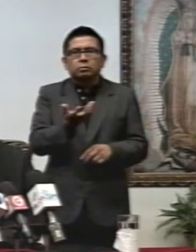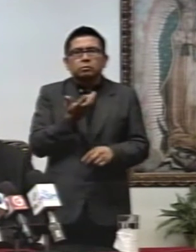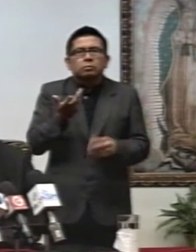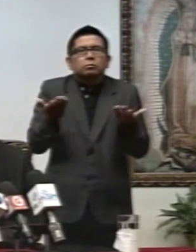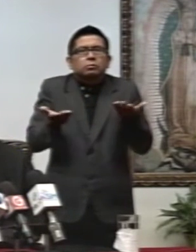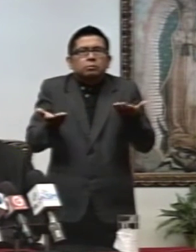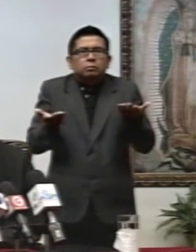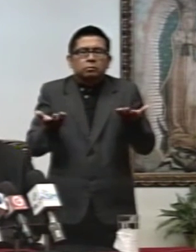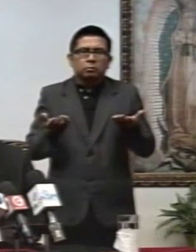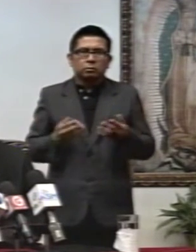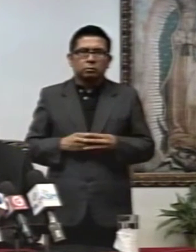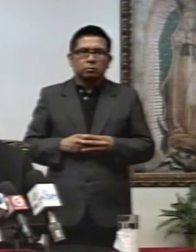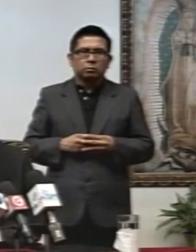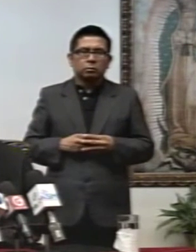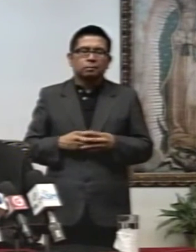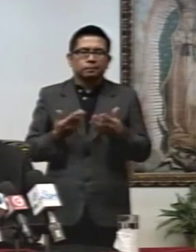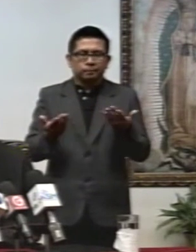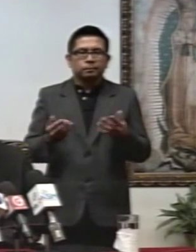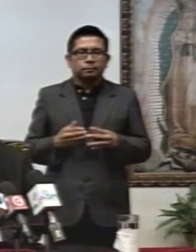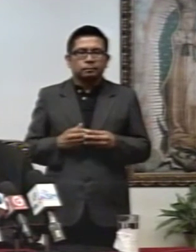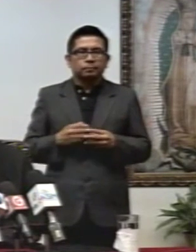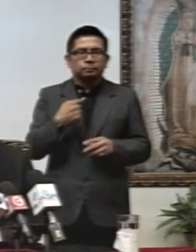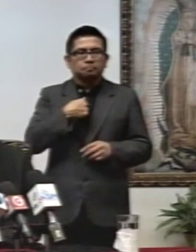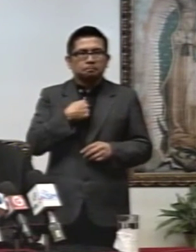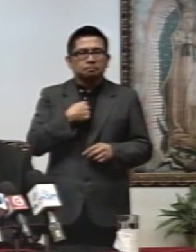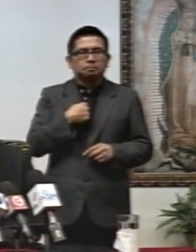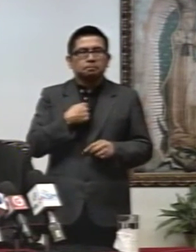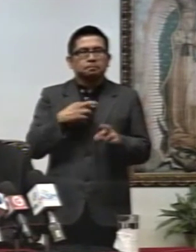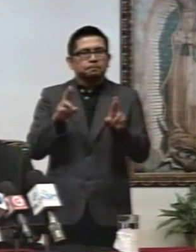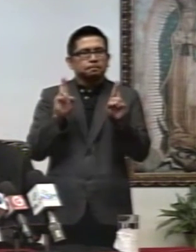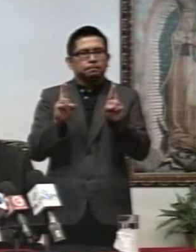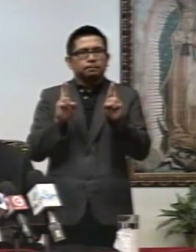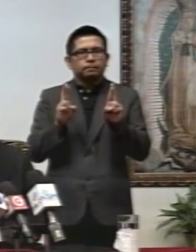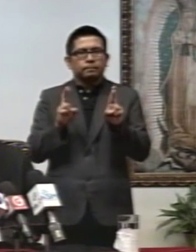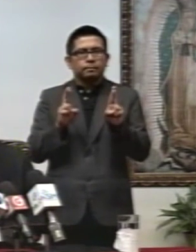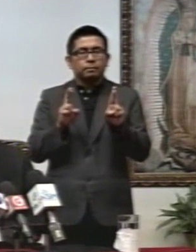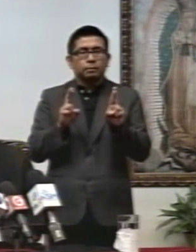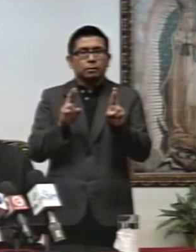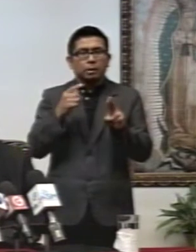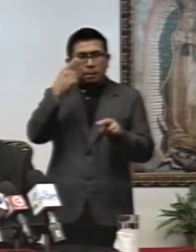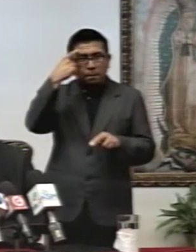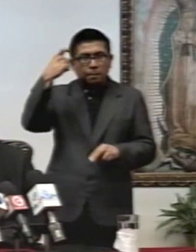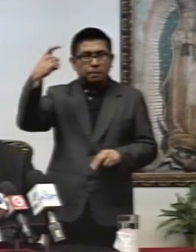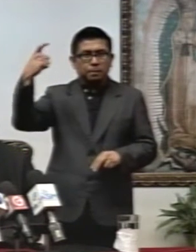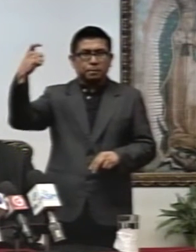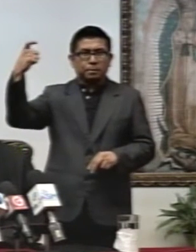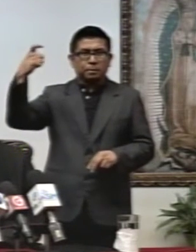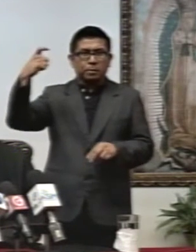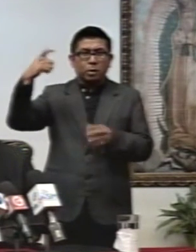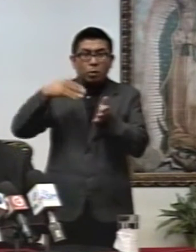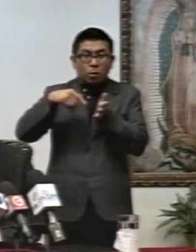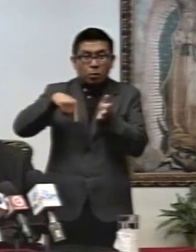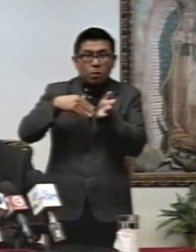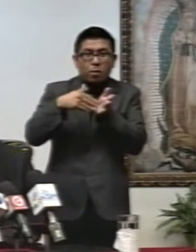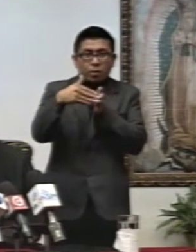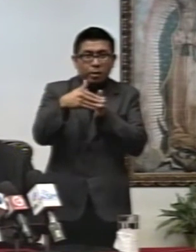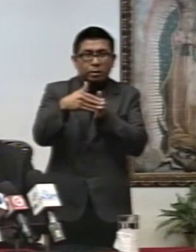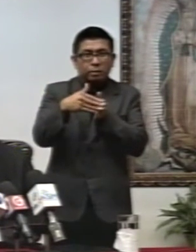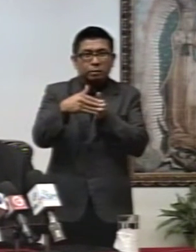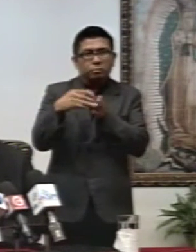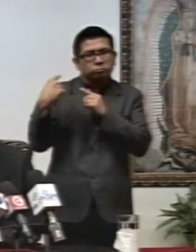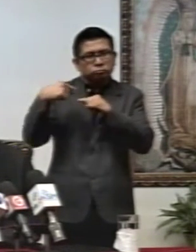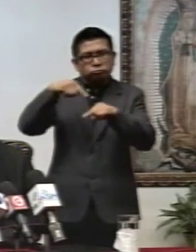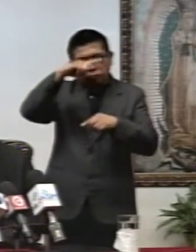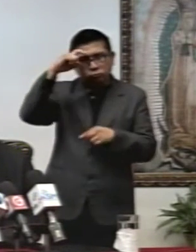ir? Por eso yo auguro que este sea un buen inicio para seguir trabajando de